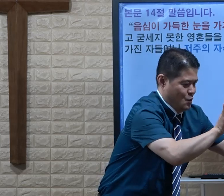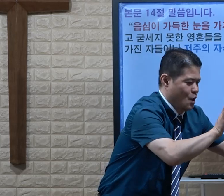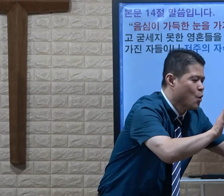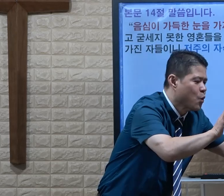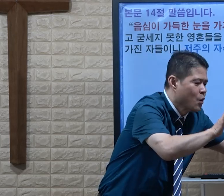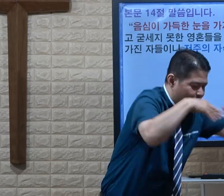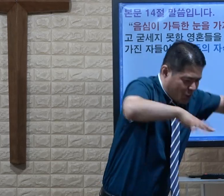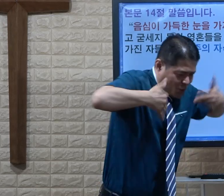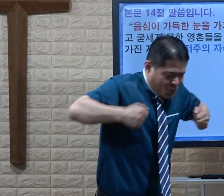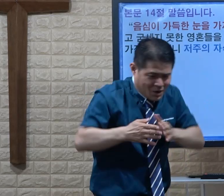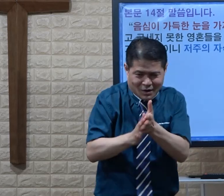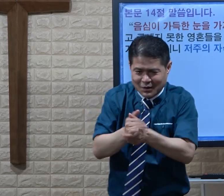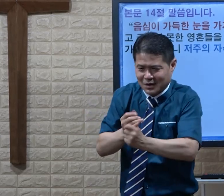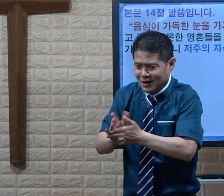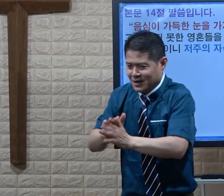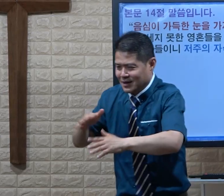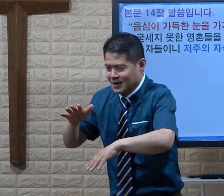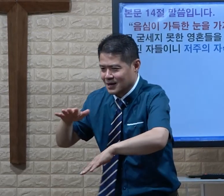옆으로 놔두고